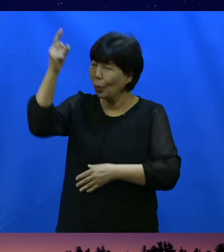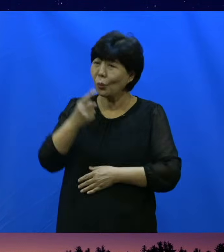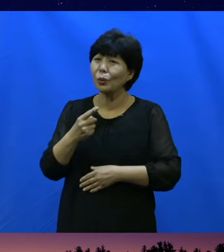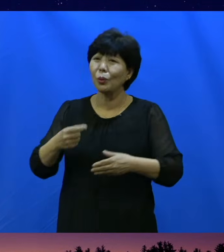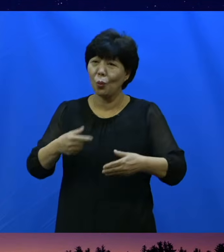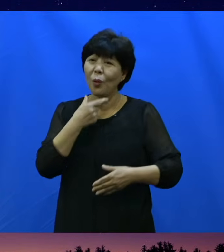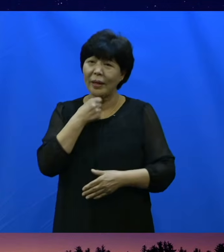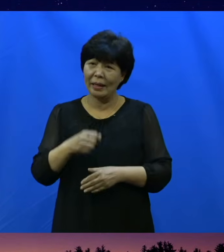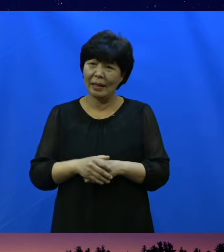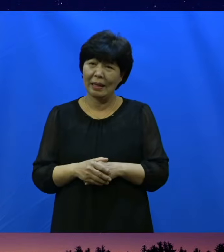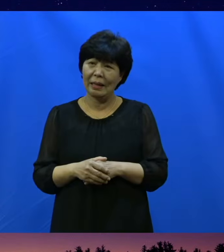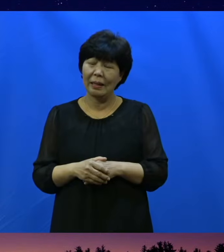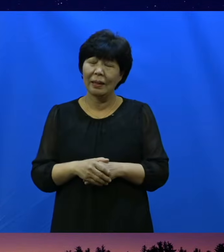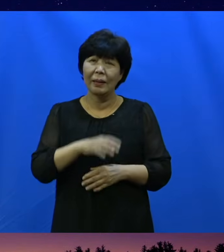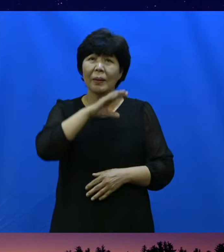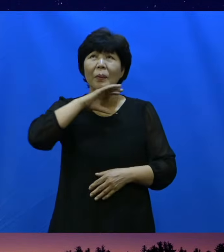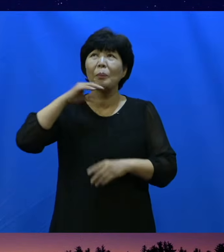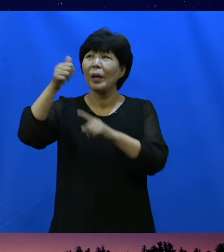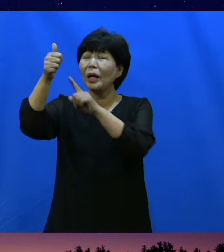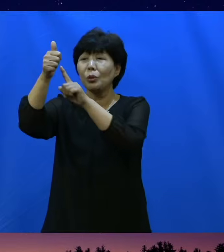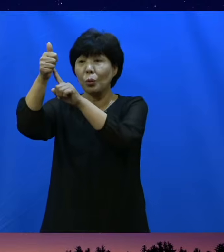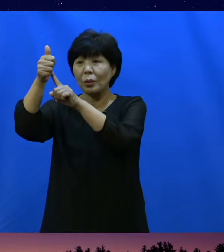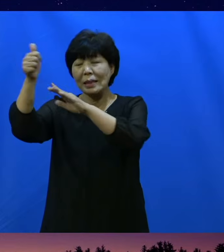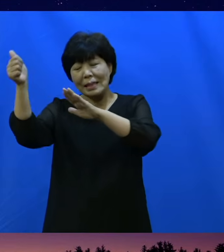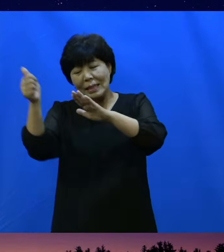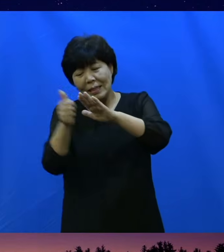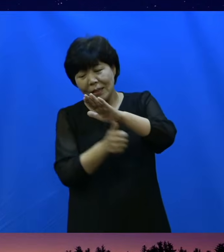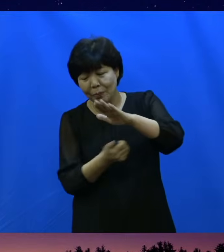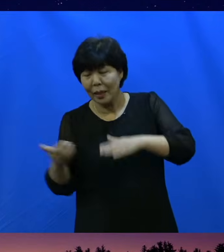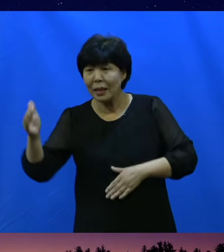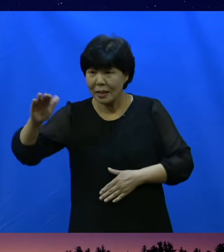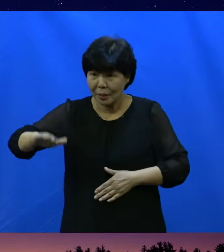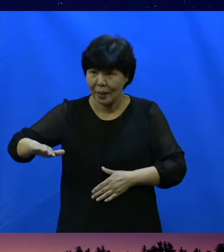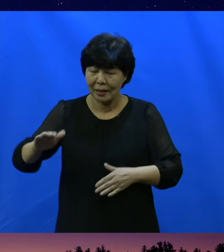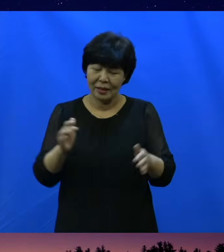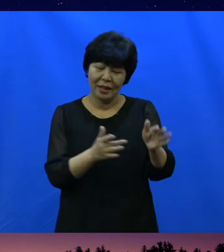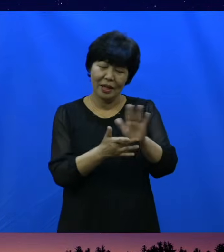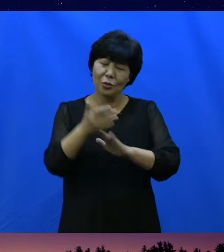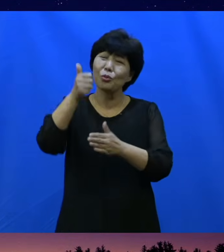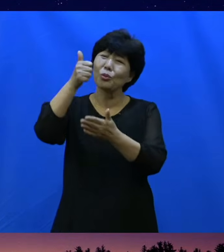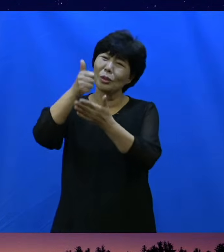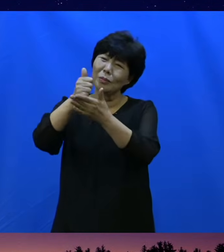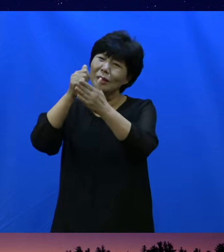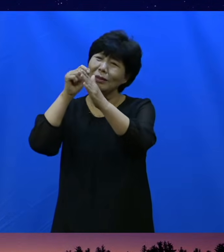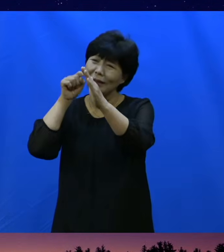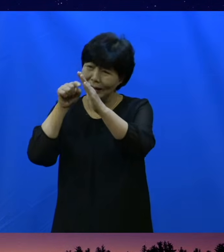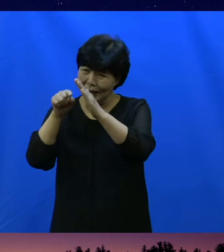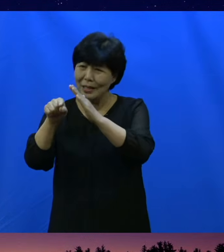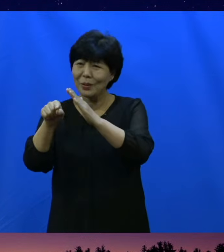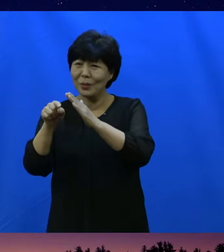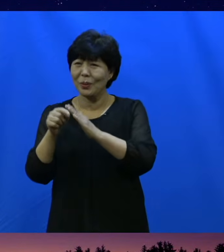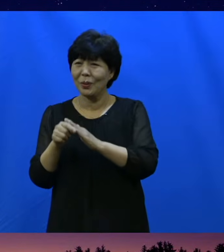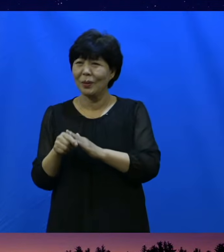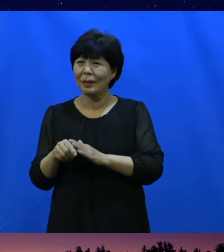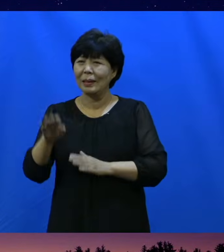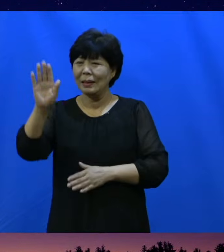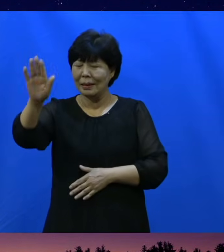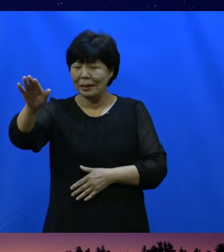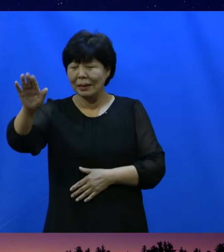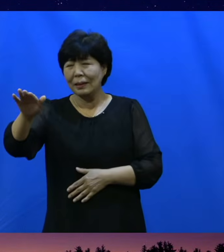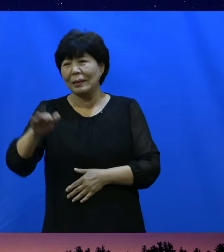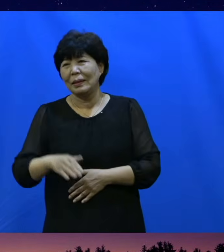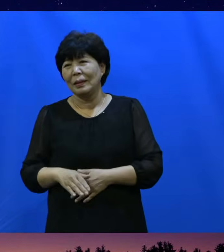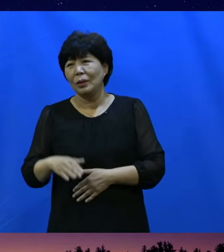실패한 베드로, 그런데 여러분, 예수님이 그를 찾아가시잖아요. 이게 하나님의 마음이에요. 우리의